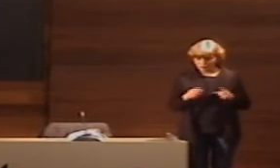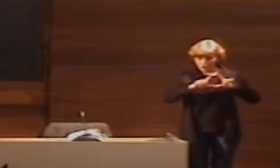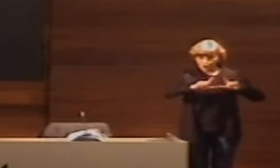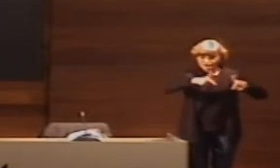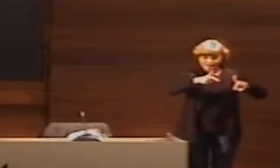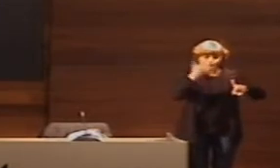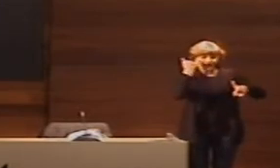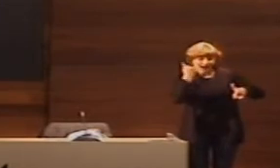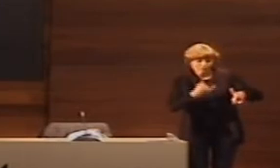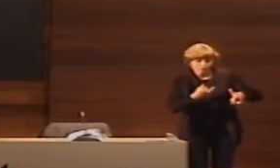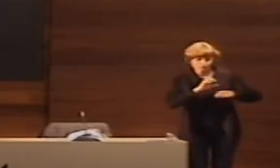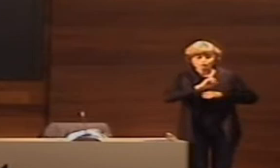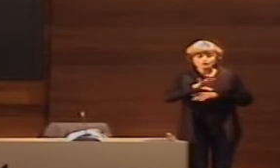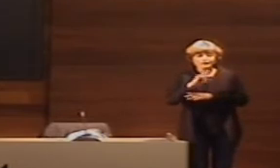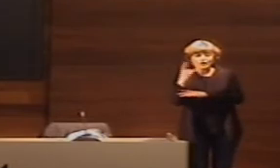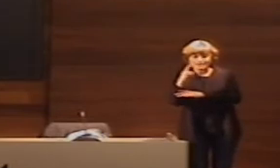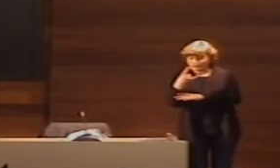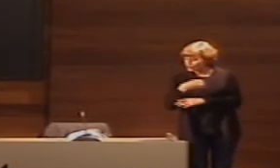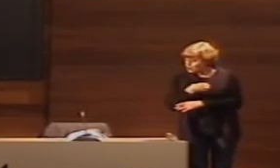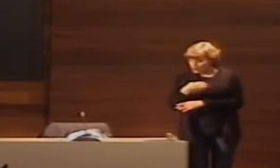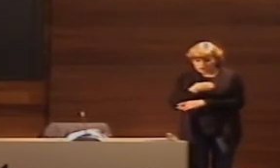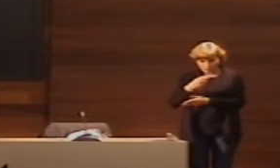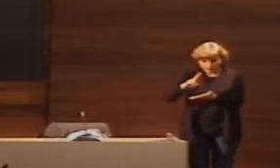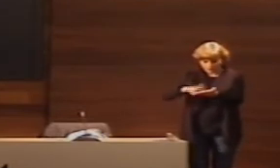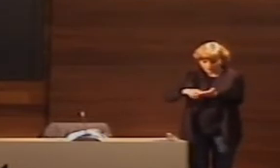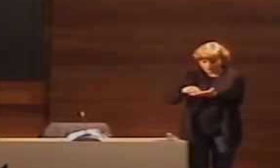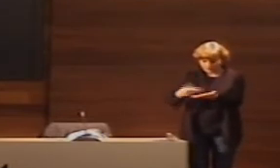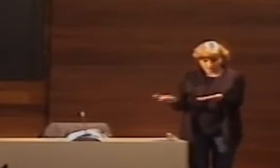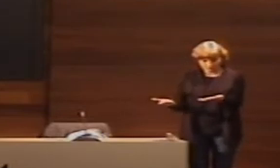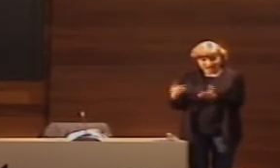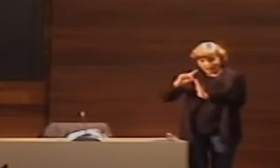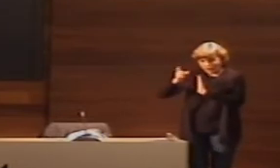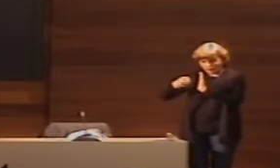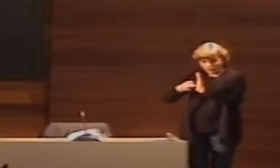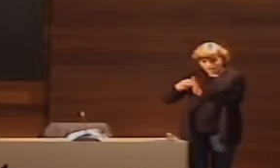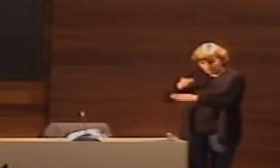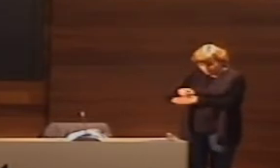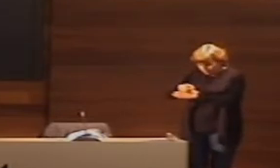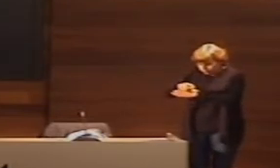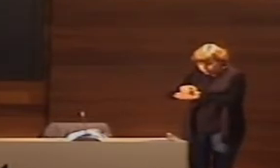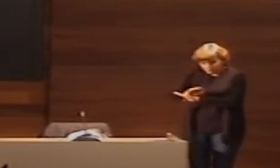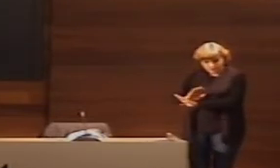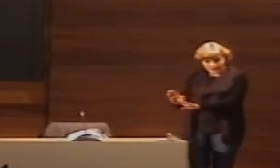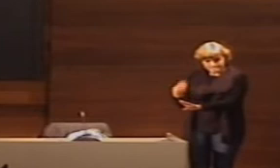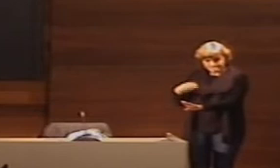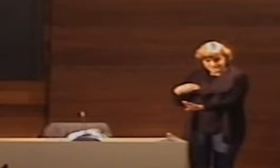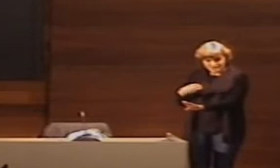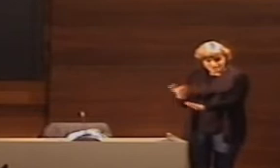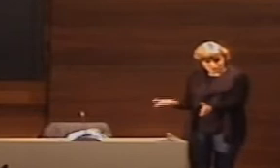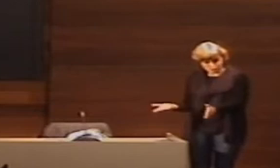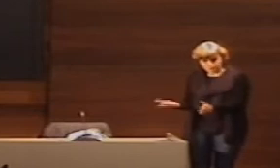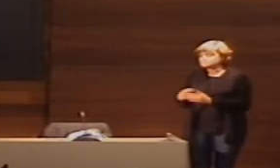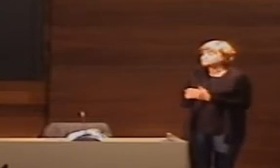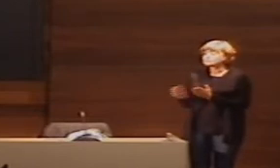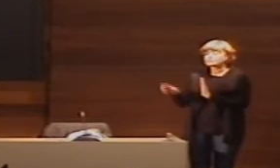Entonces, si no sería más conveniente que a nivel legal se fuera por ahí, ¿no? Y simplemente yo quería